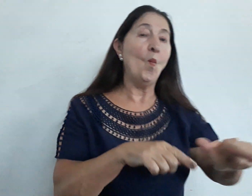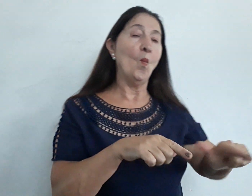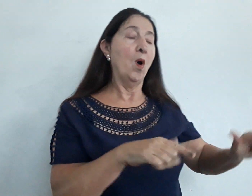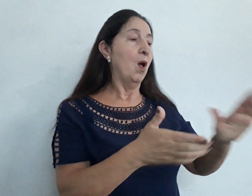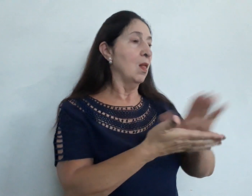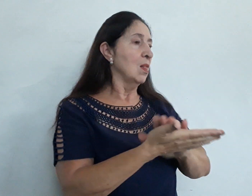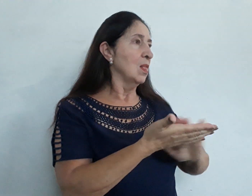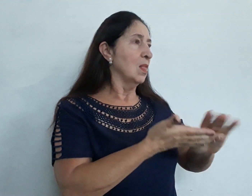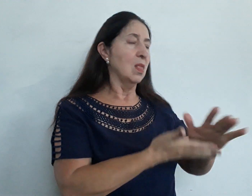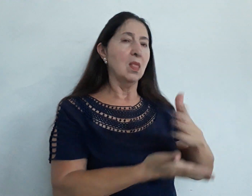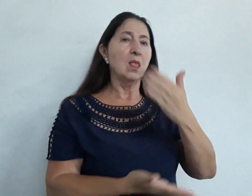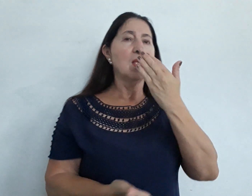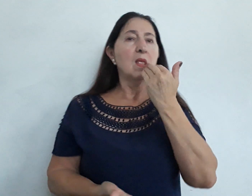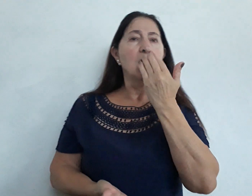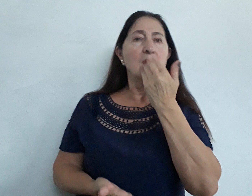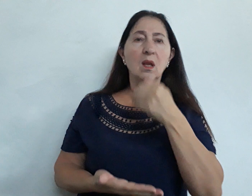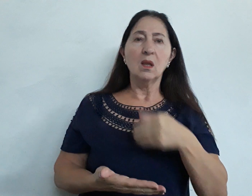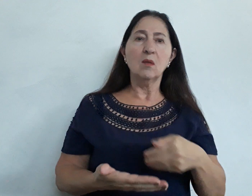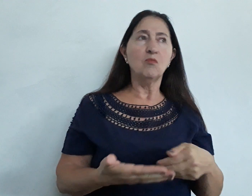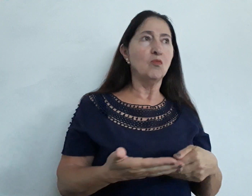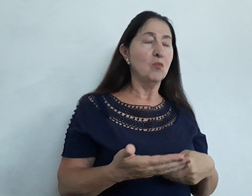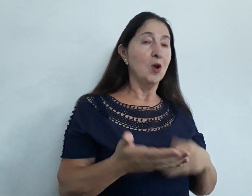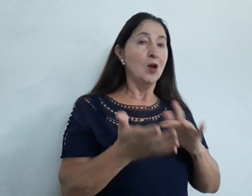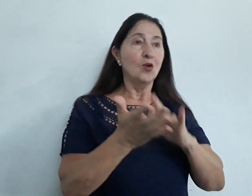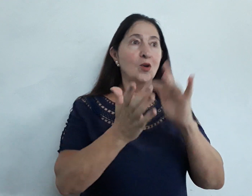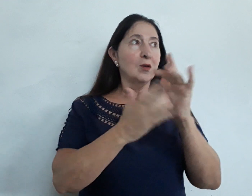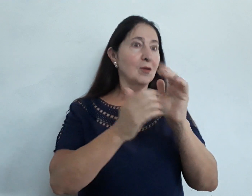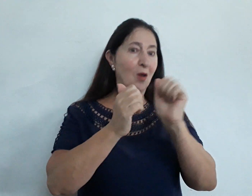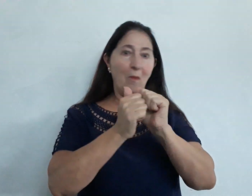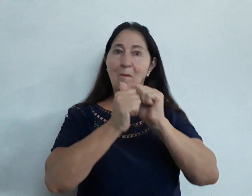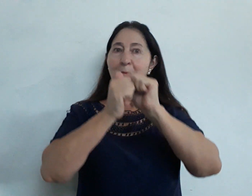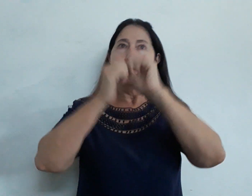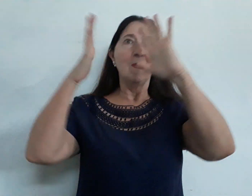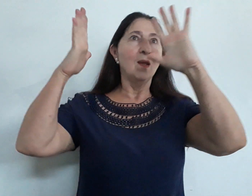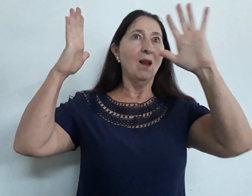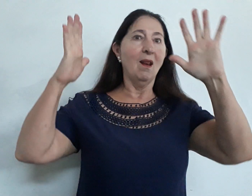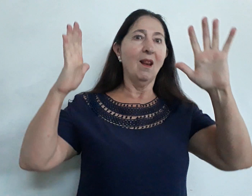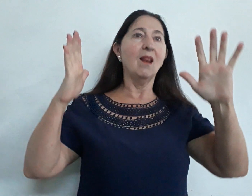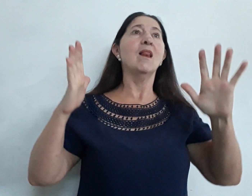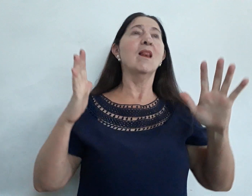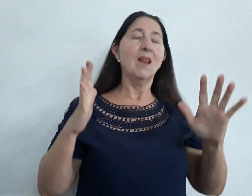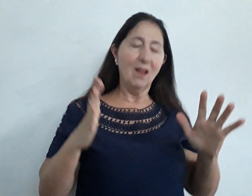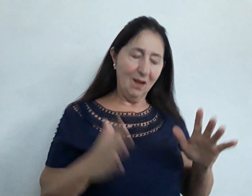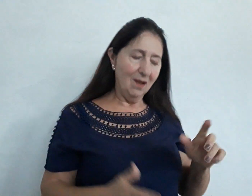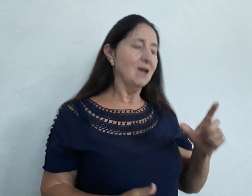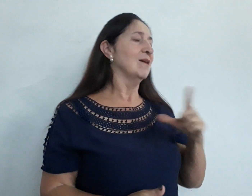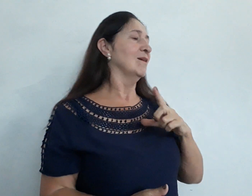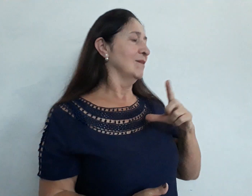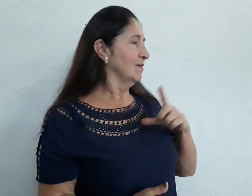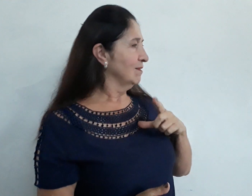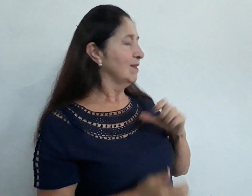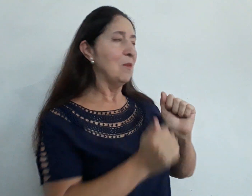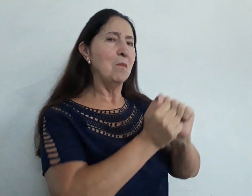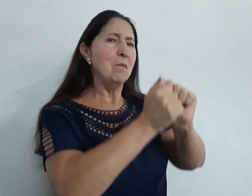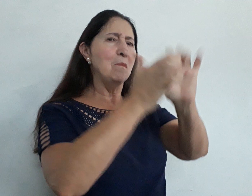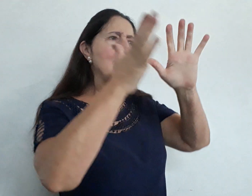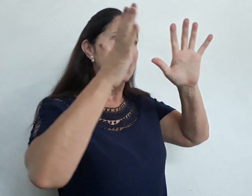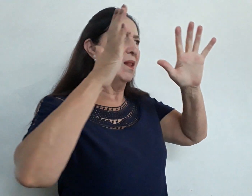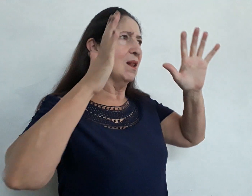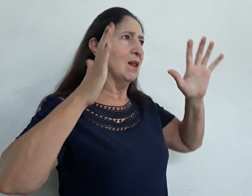Jesus faz o milagre. Houve o milagre. Ali teve um grande milagre. Jesus